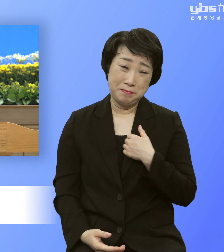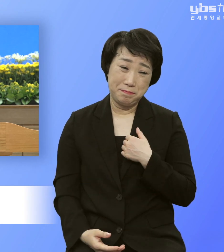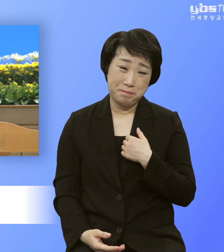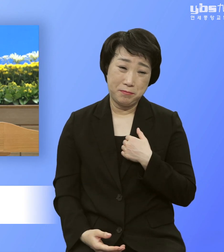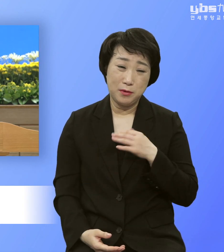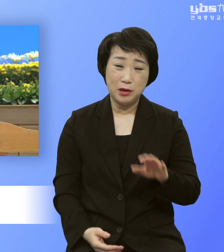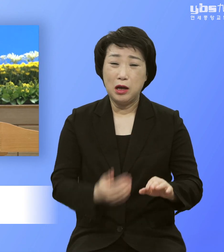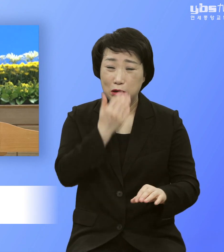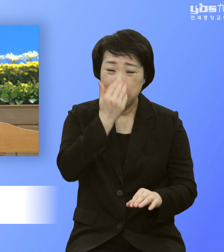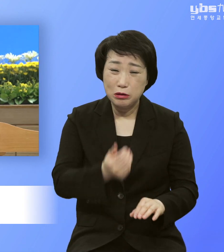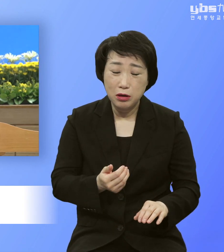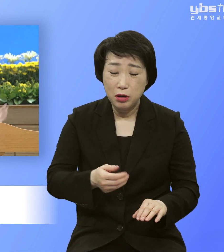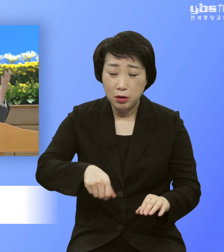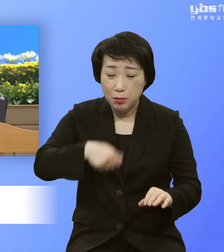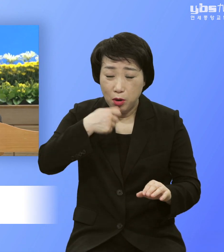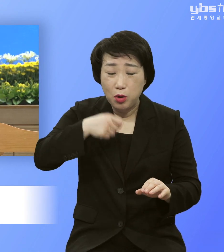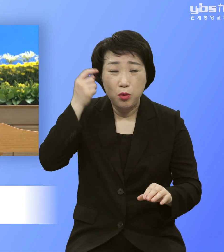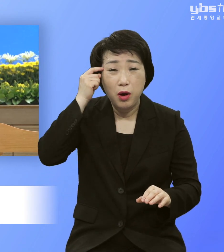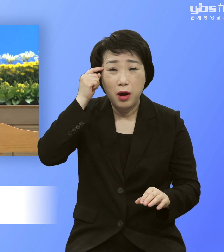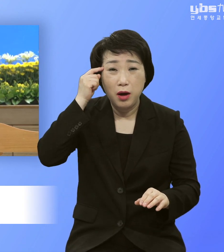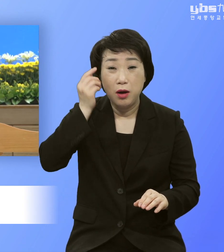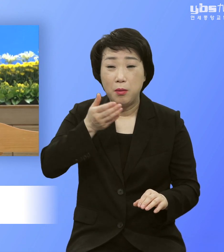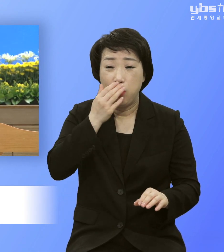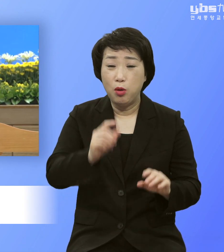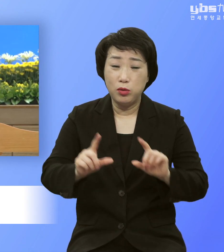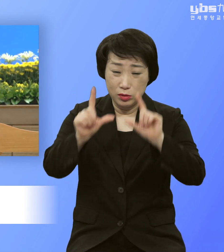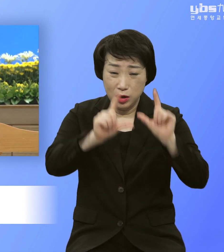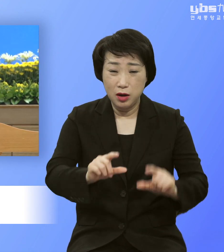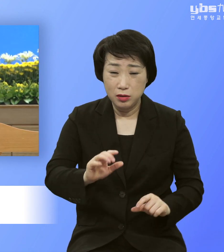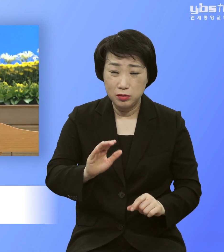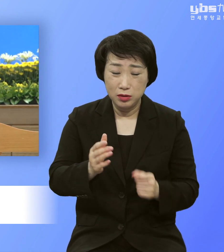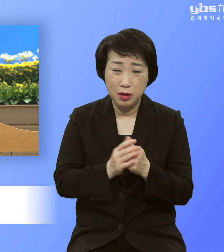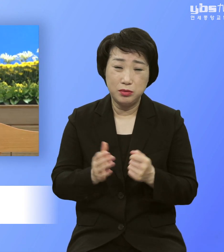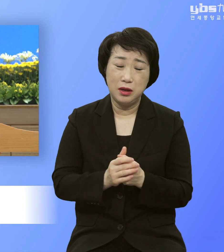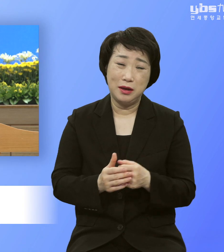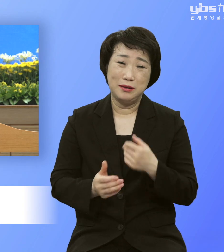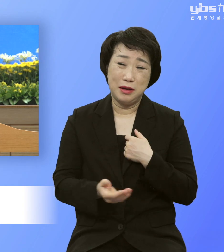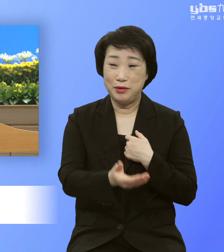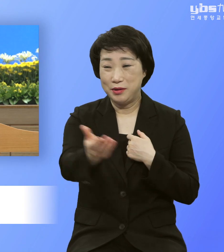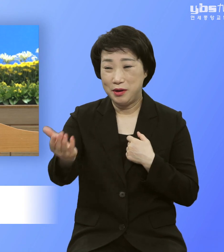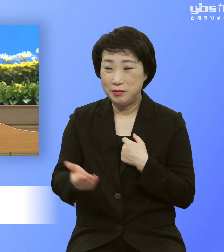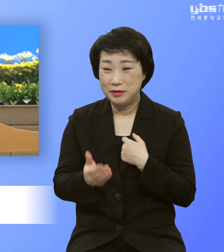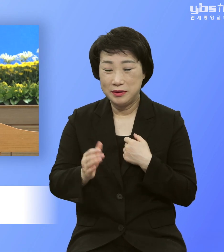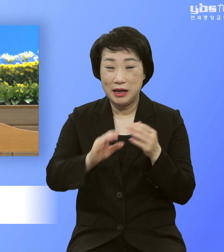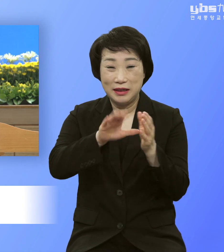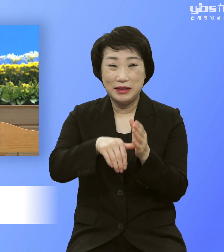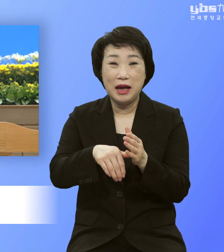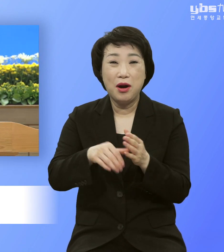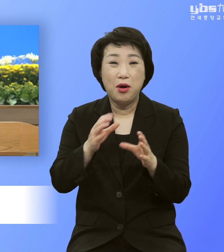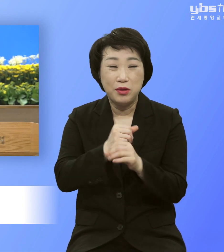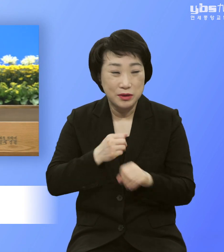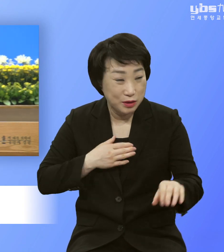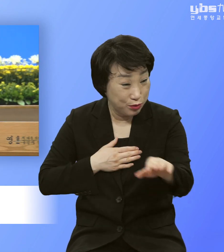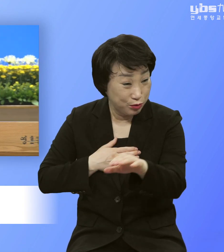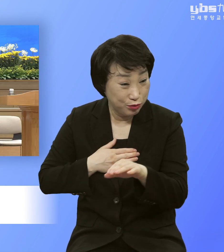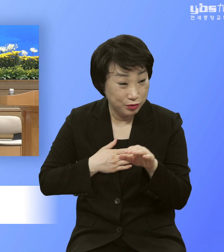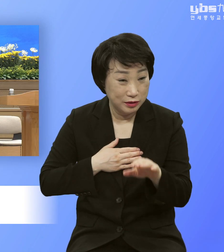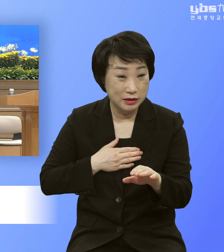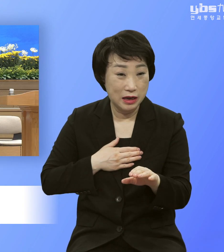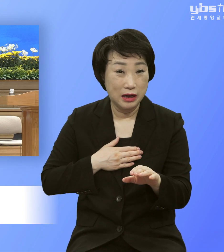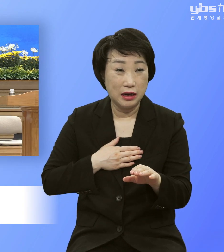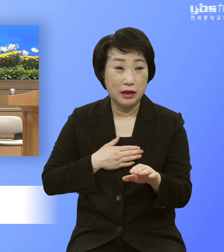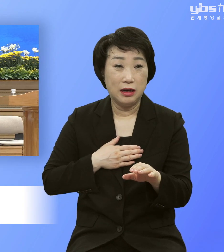근데 싫은 걸 왜 먹어야 되나? 먹어야 사니까 먹는 거야. 나와 여러분들 어느 때 우리는